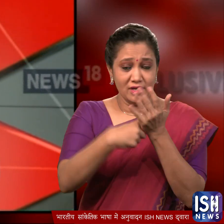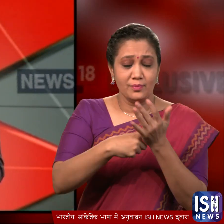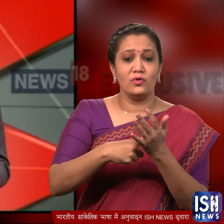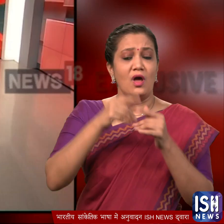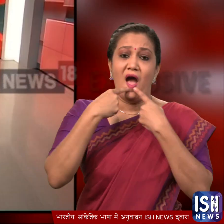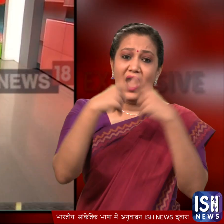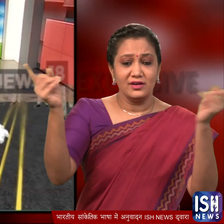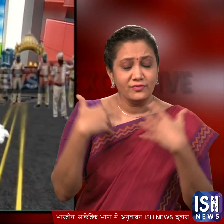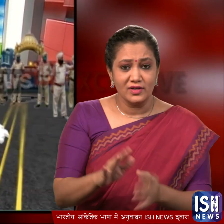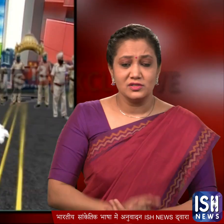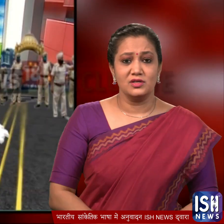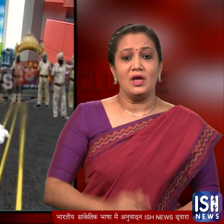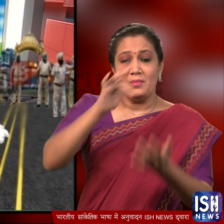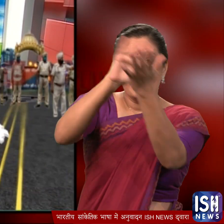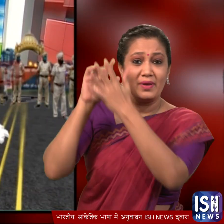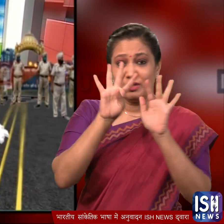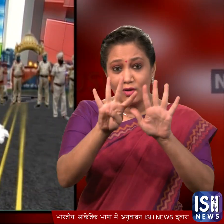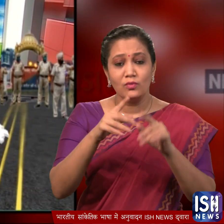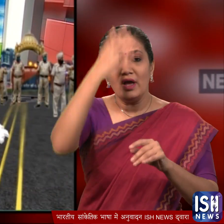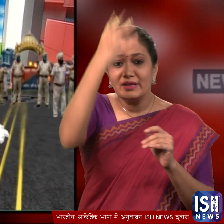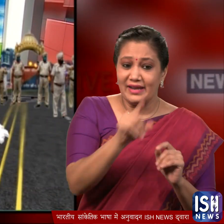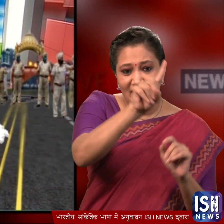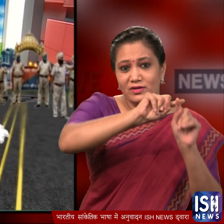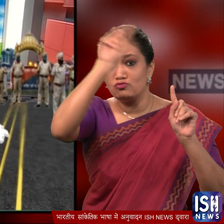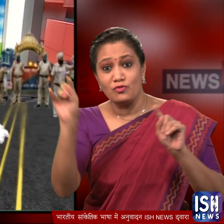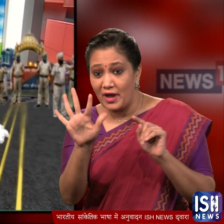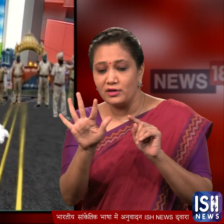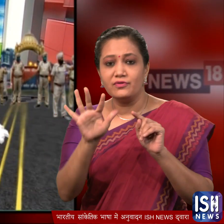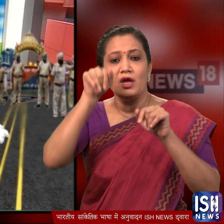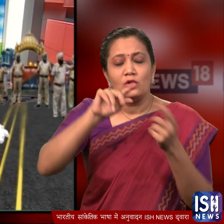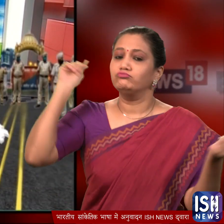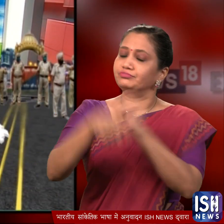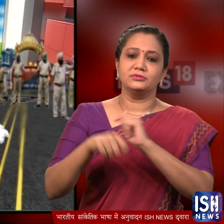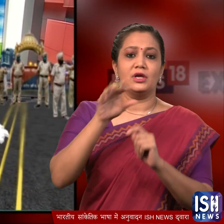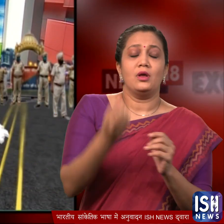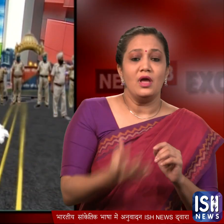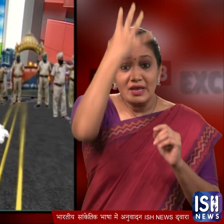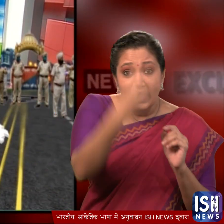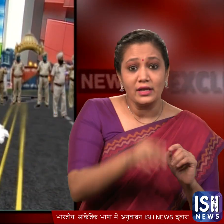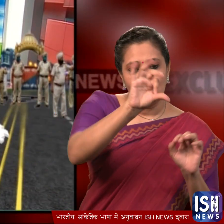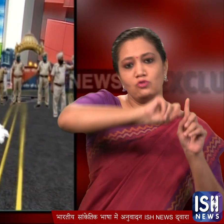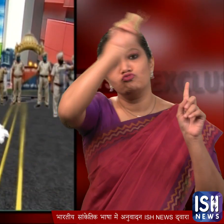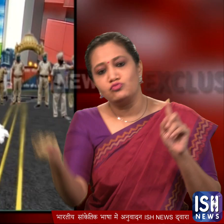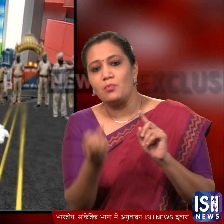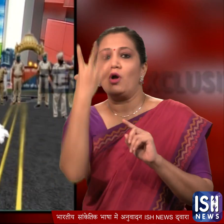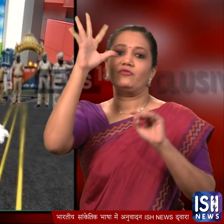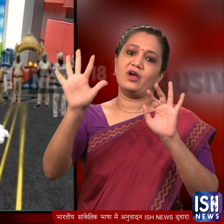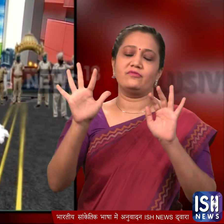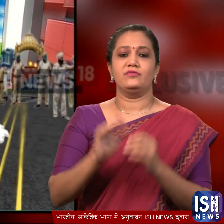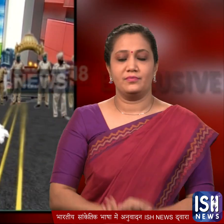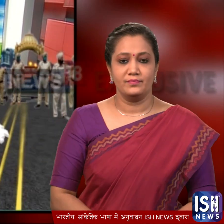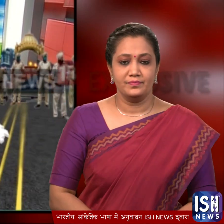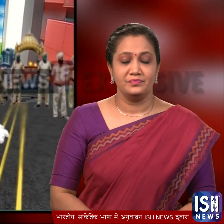की रिपोर्ट है कि इस ऐलान के बाद अब उन 9 जिलों में रात 11 बजे से सुबह 5 बजे के बजाय रात 9 बजे से सुबह 5 बजे तक कर्फ्यू